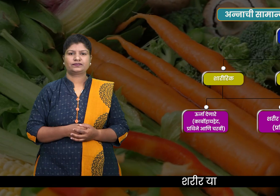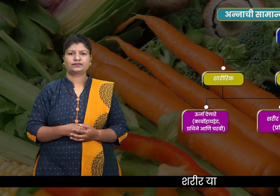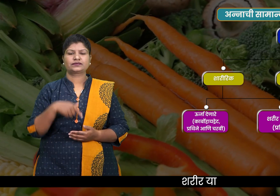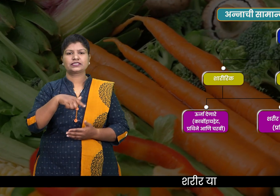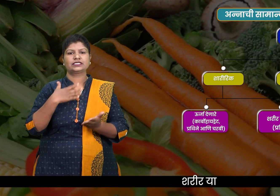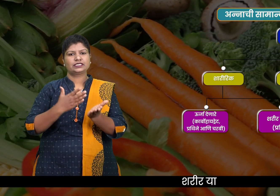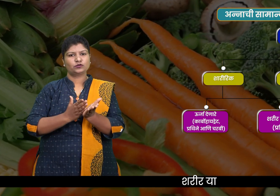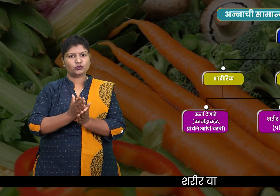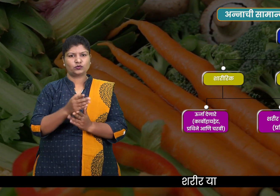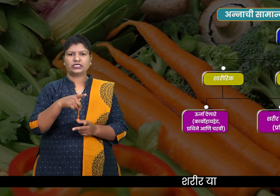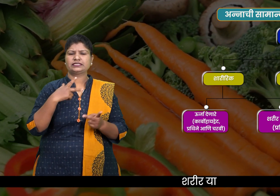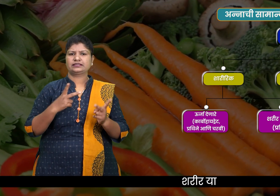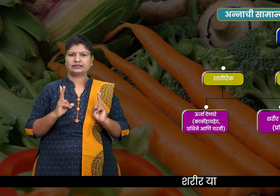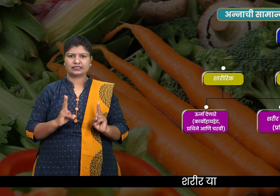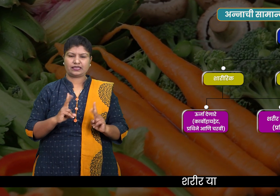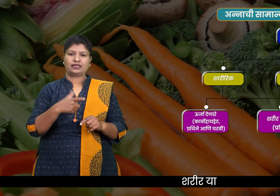शरीर या